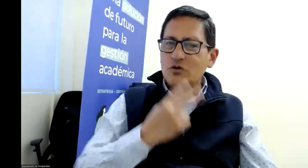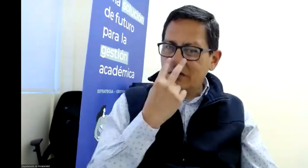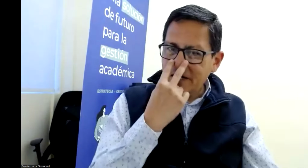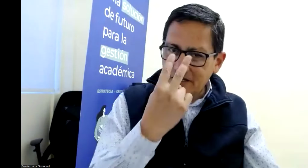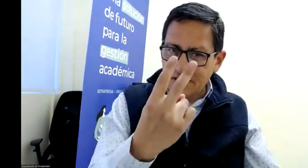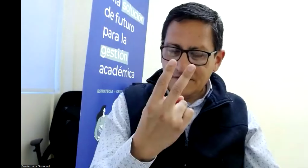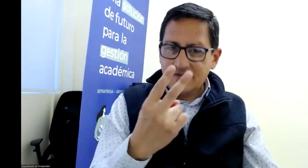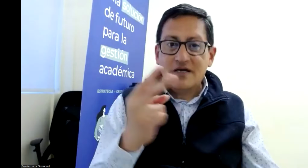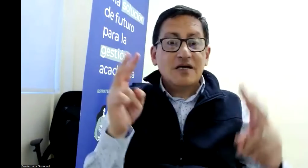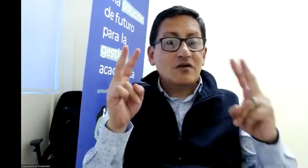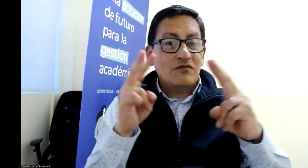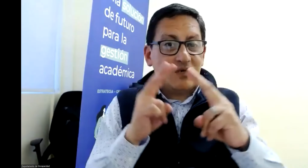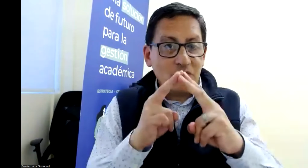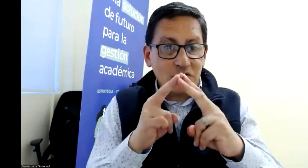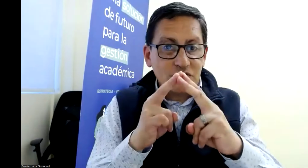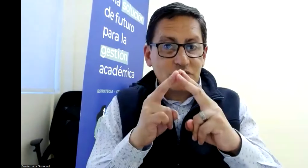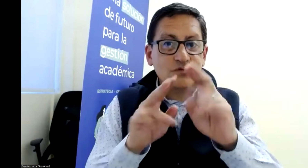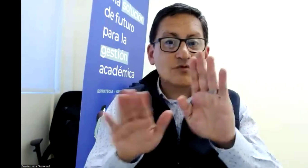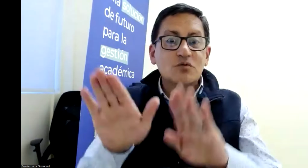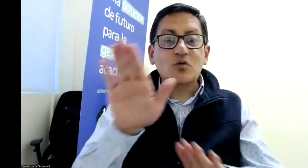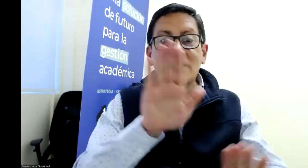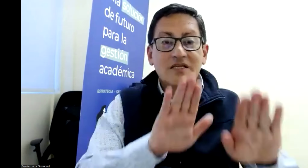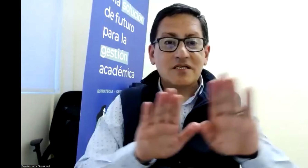gusto de verte nos vemos cuídate